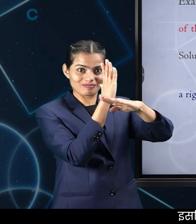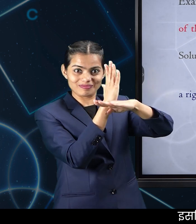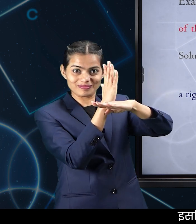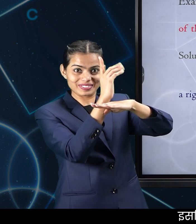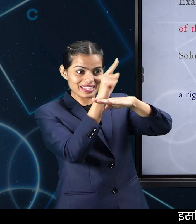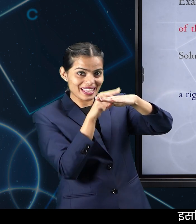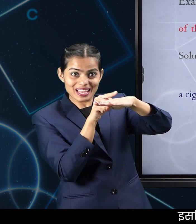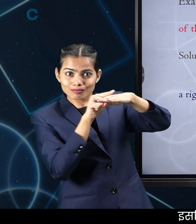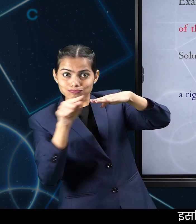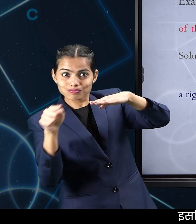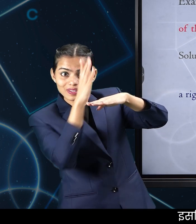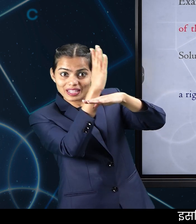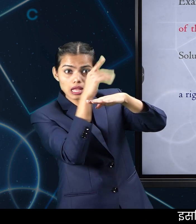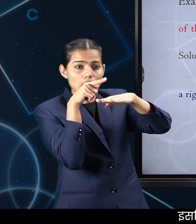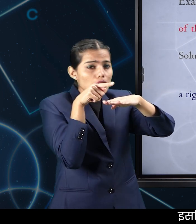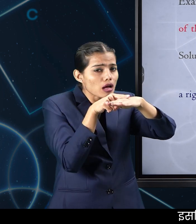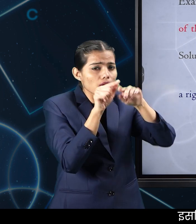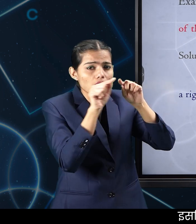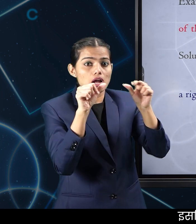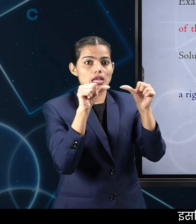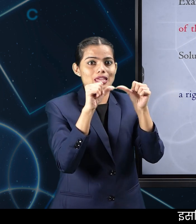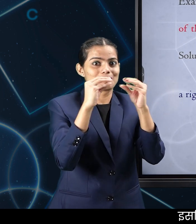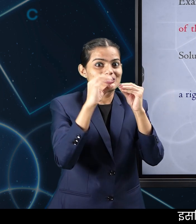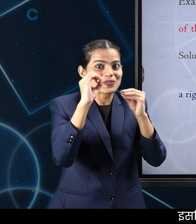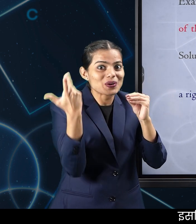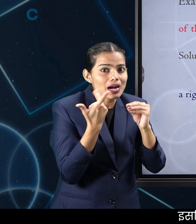त्रिभुज ABO एक समकोण त्रिज्या है।